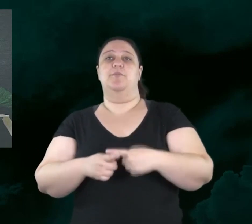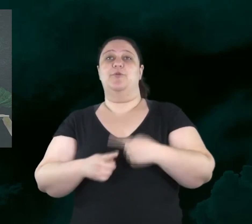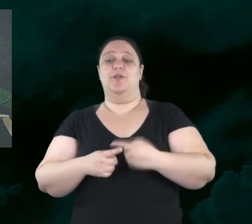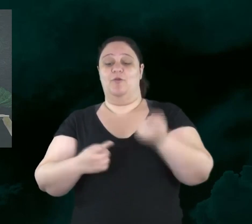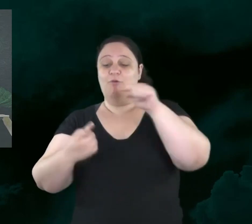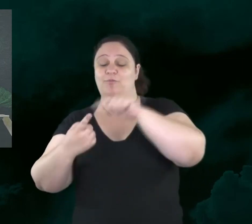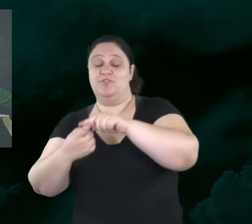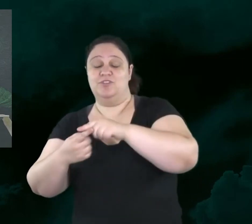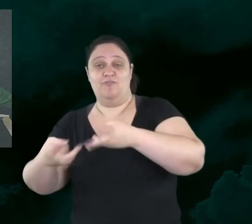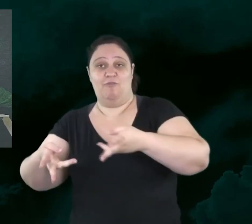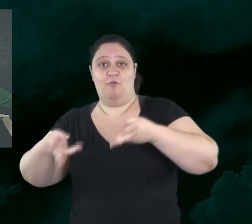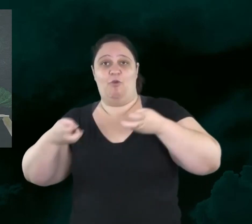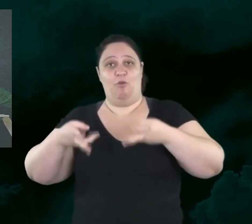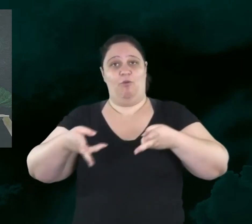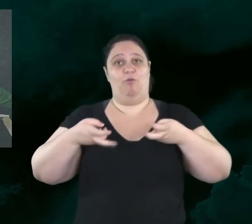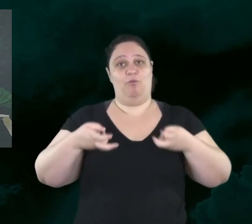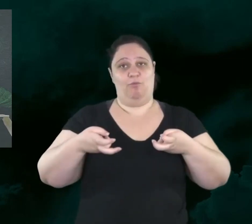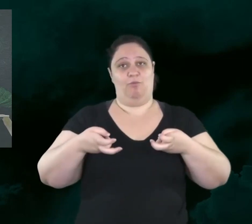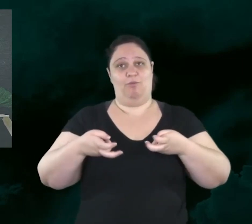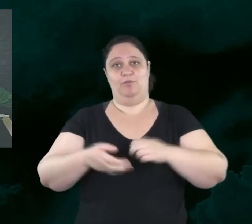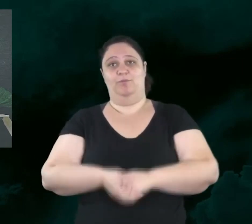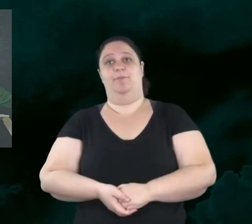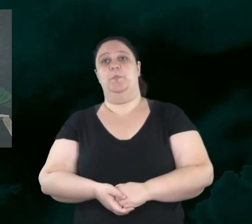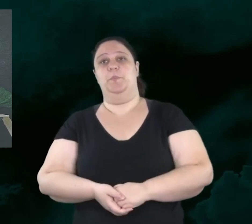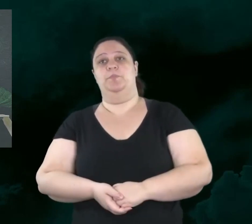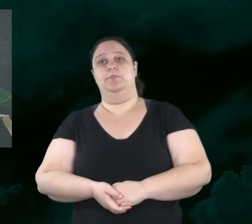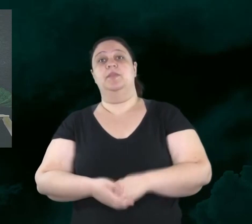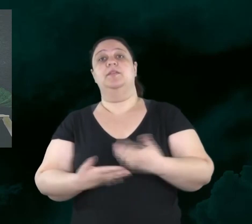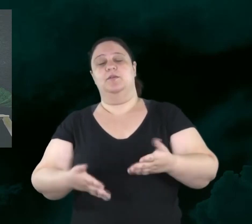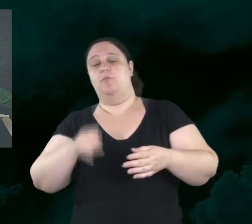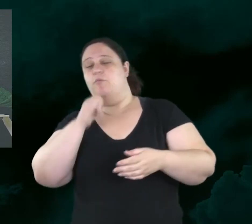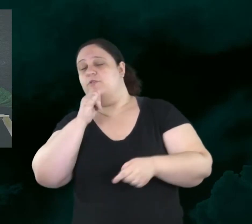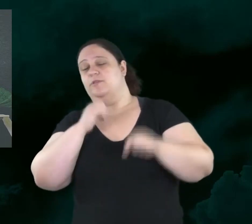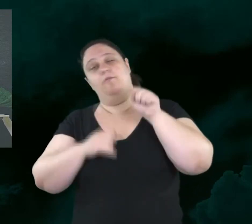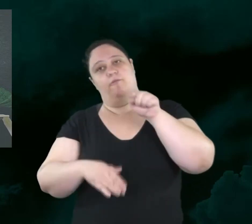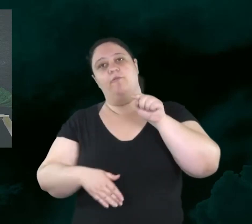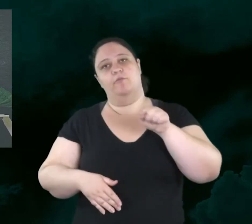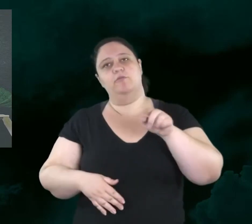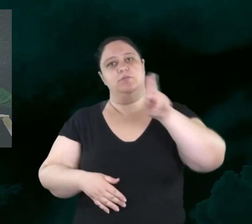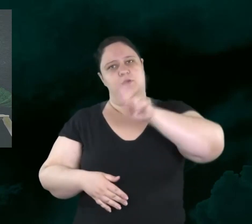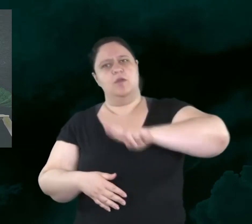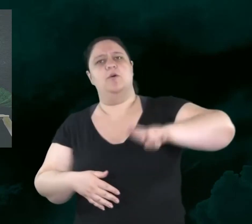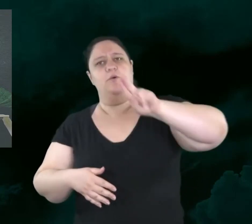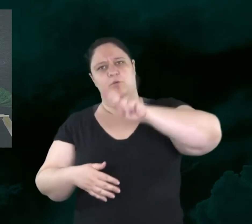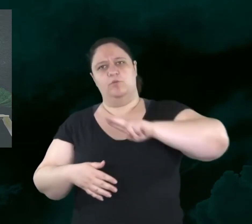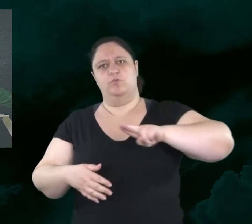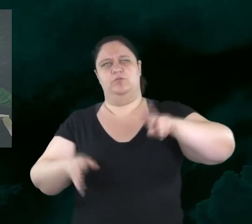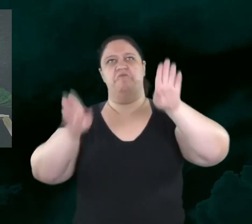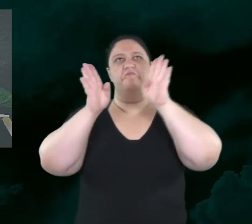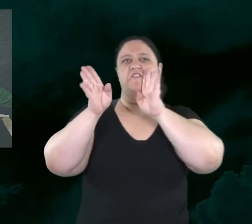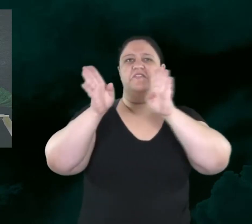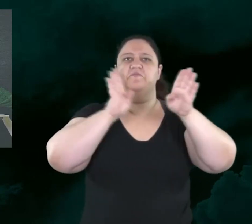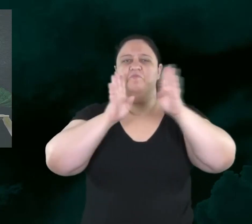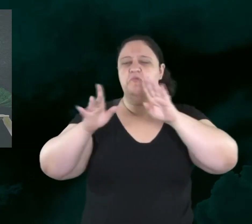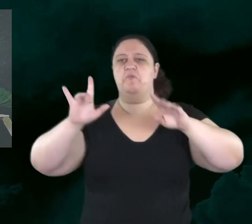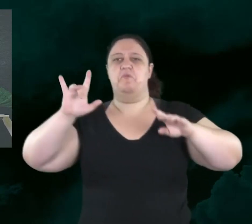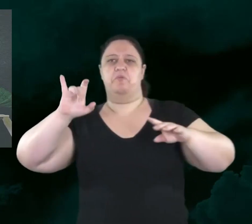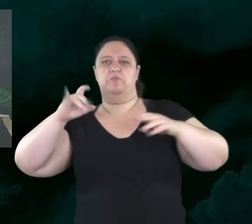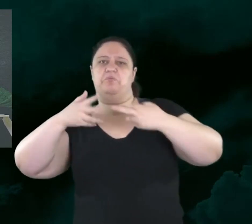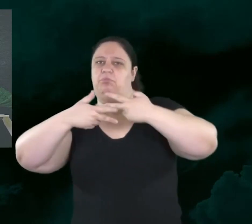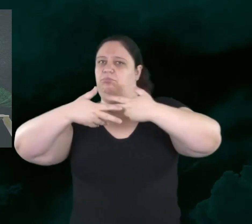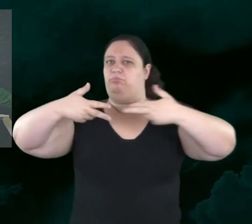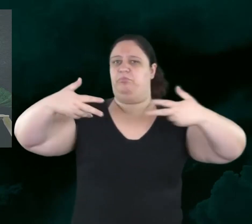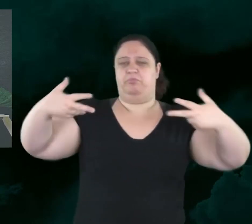lucro, então, você que é usuário, né, das mídias sociais, você é usuário do